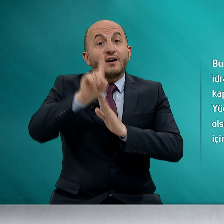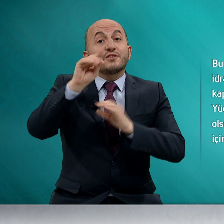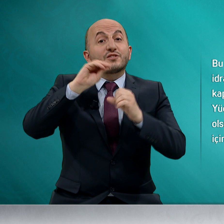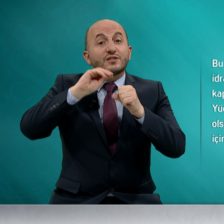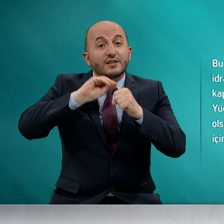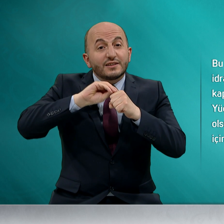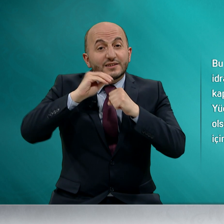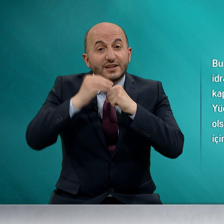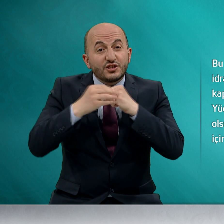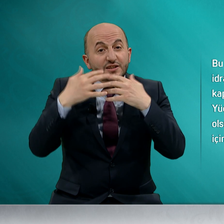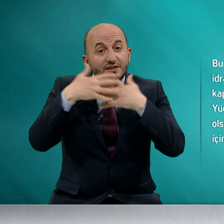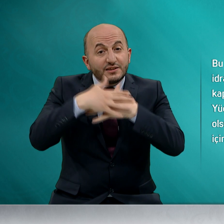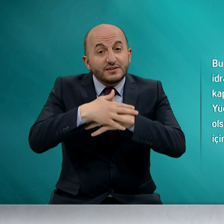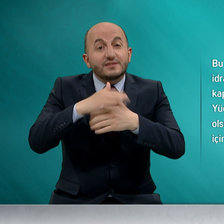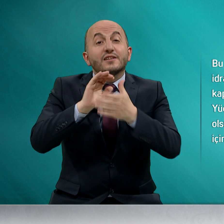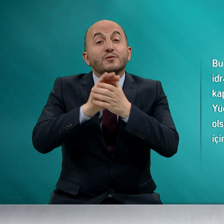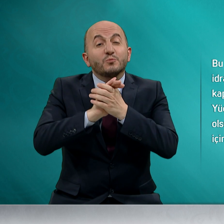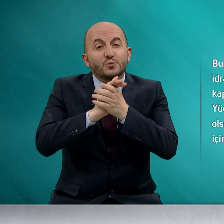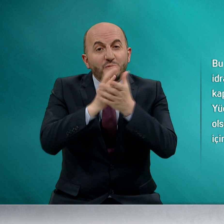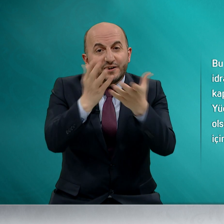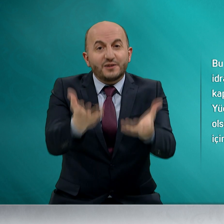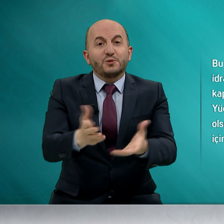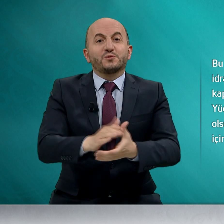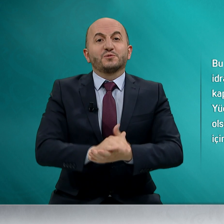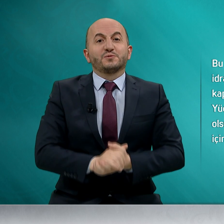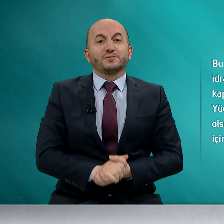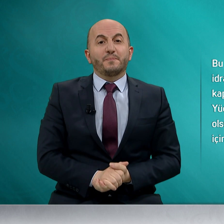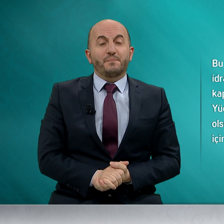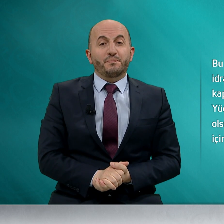Miraç geceniz mübarek olsun.